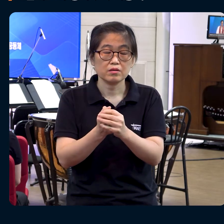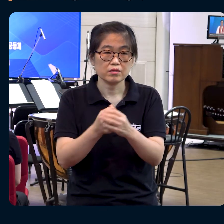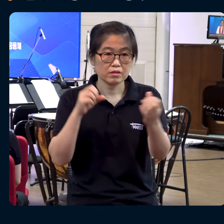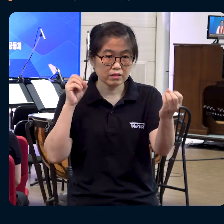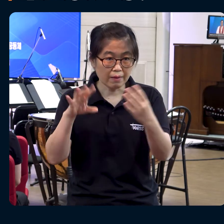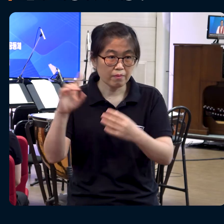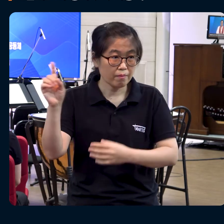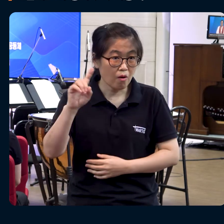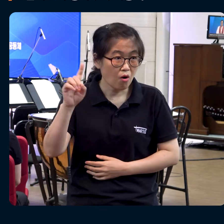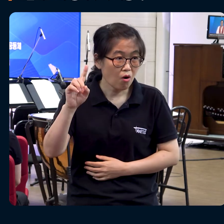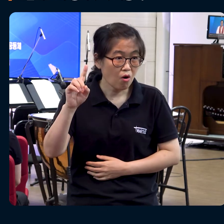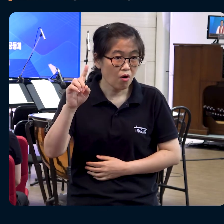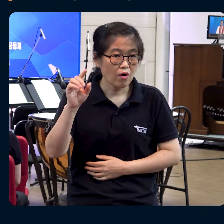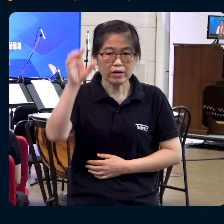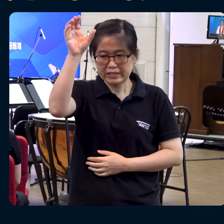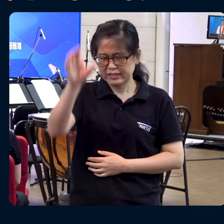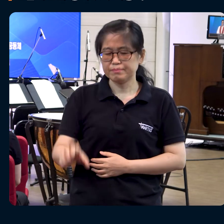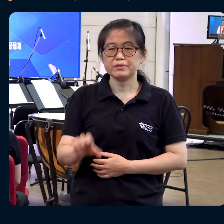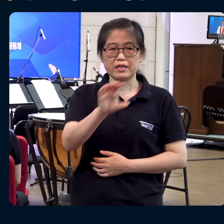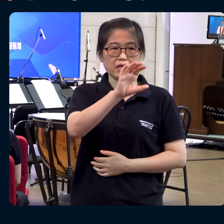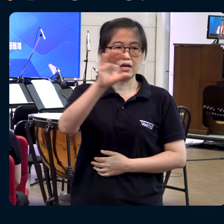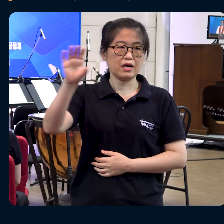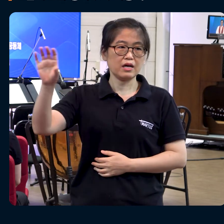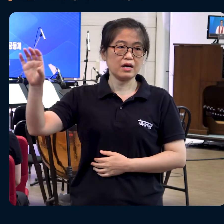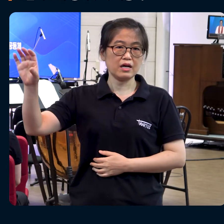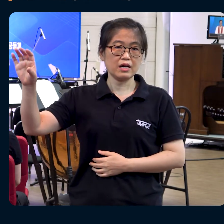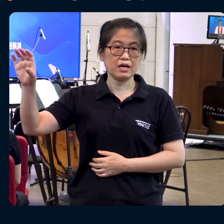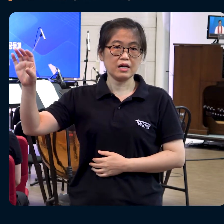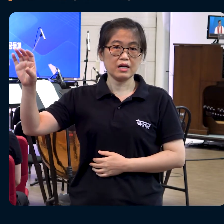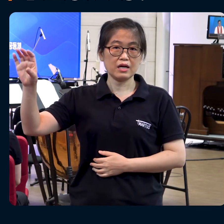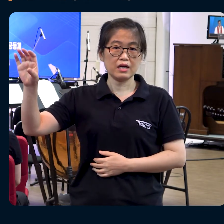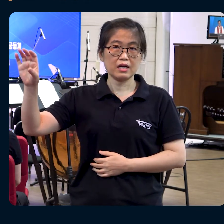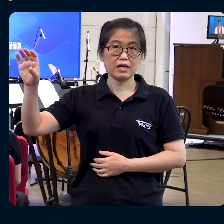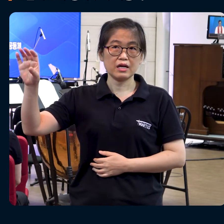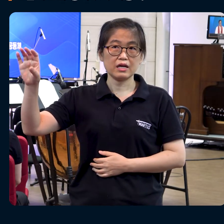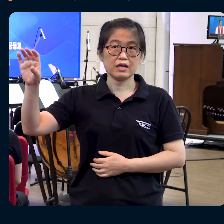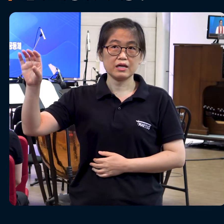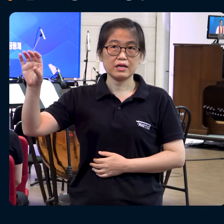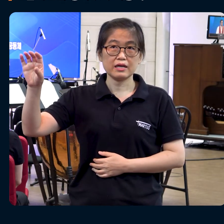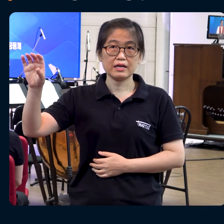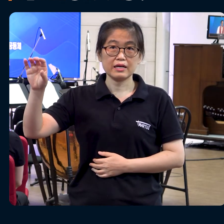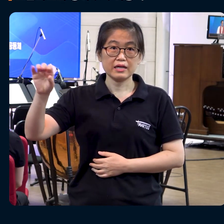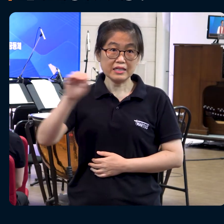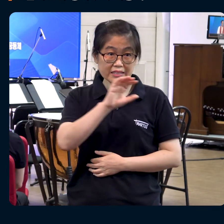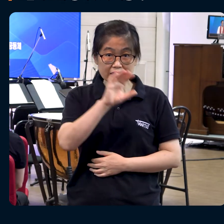이 질문에 대한 분명한 대답이 뭡니까? 그것이 바로 십자가 아닙니까?